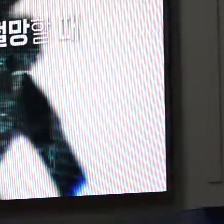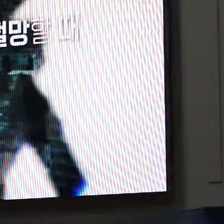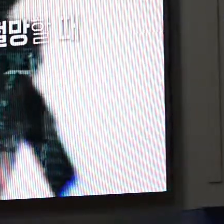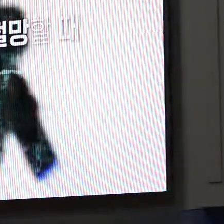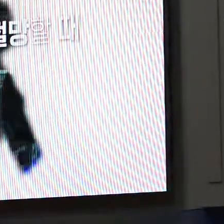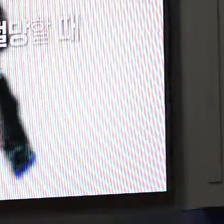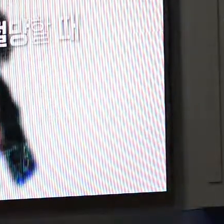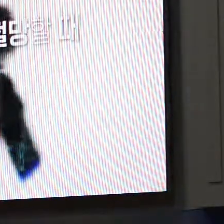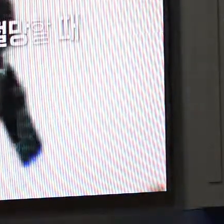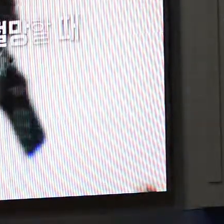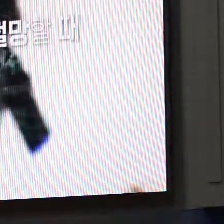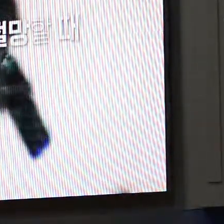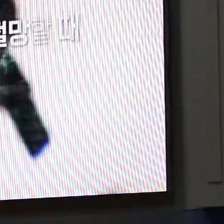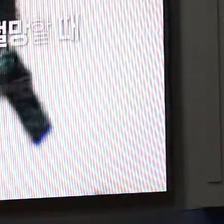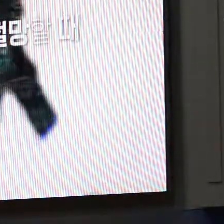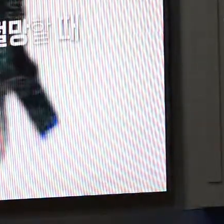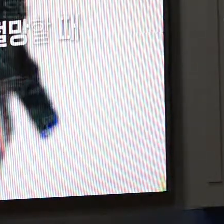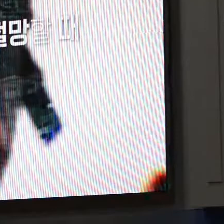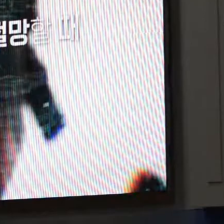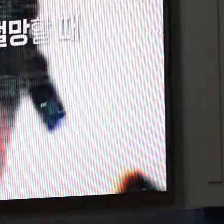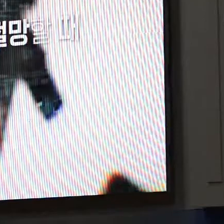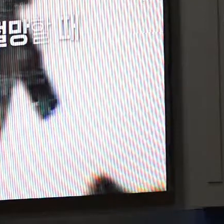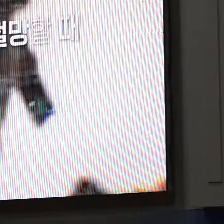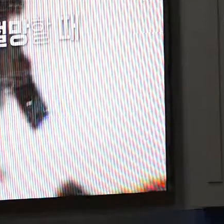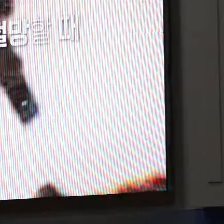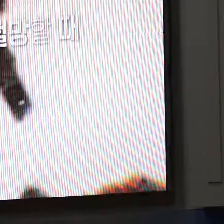포기하고 절망할 때